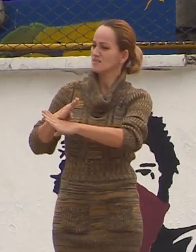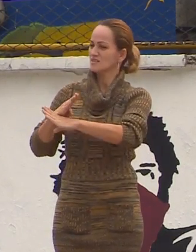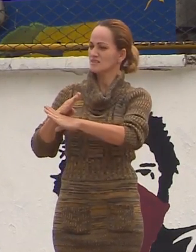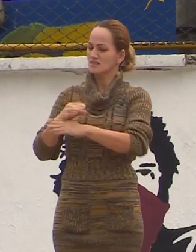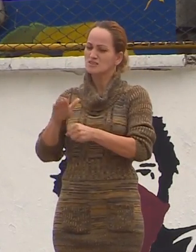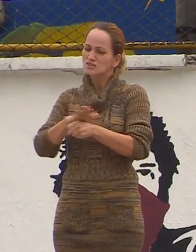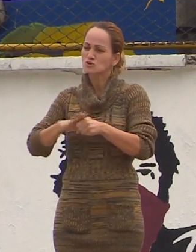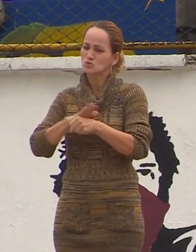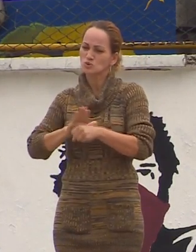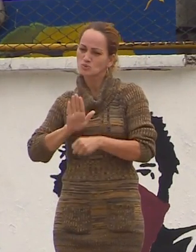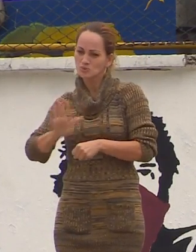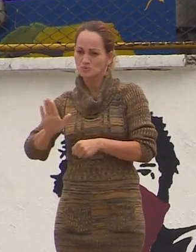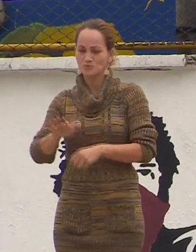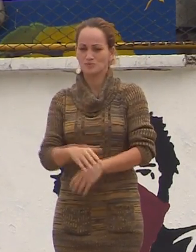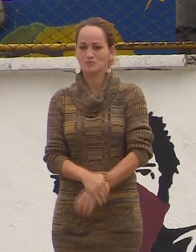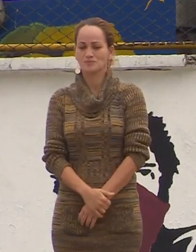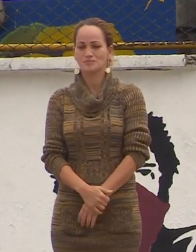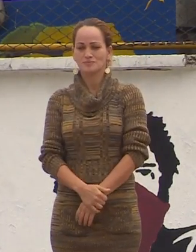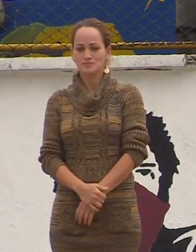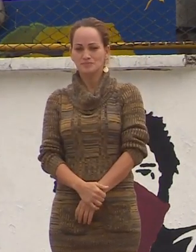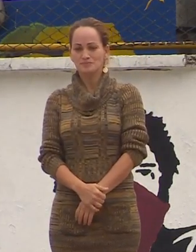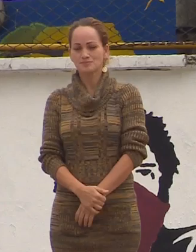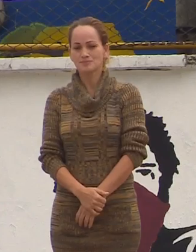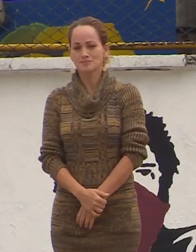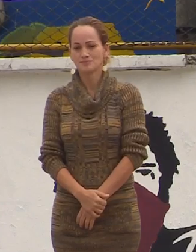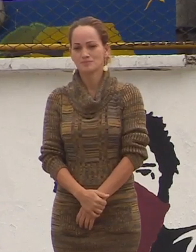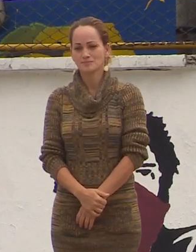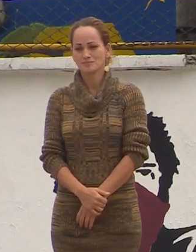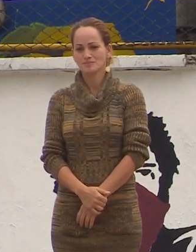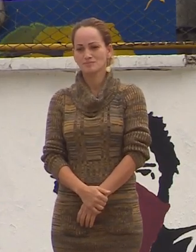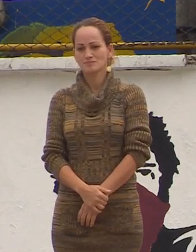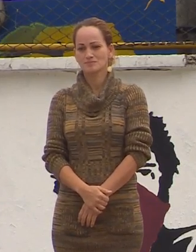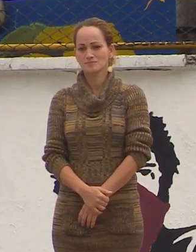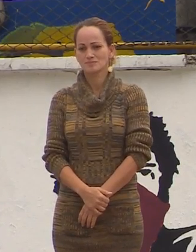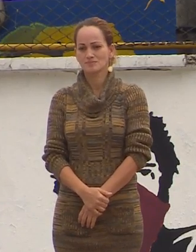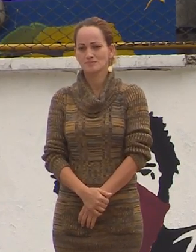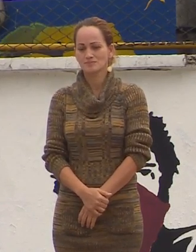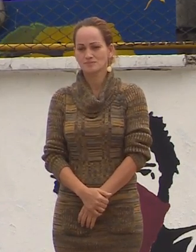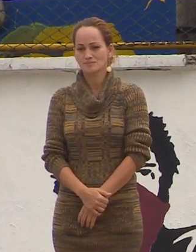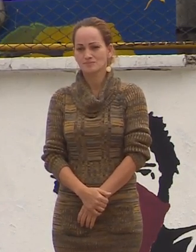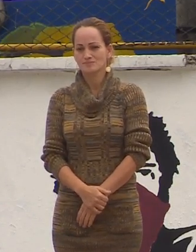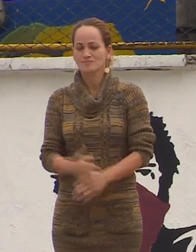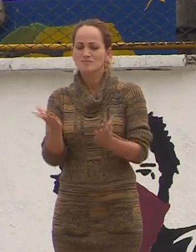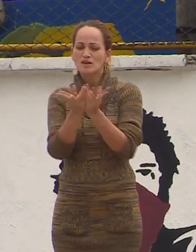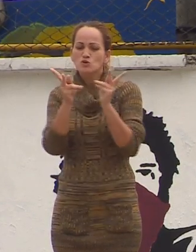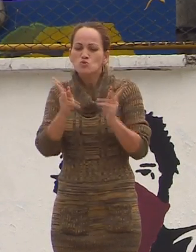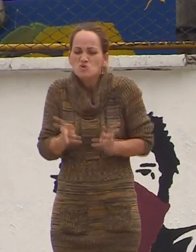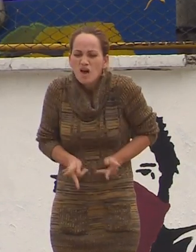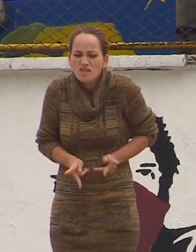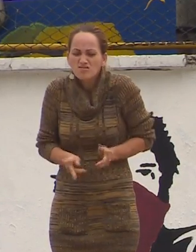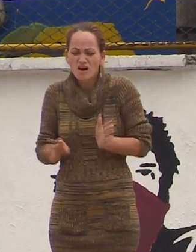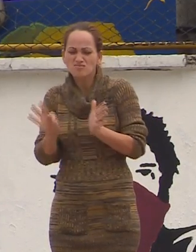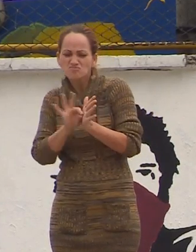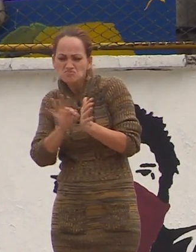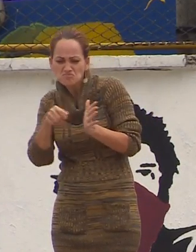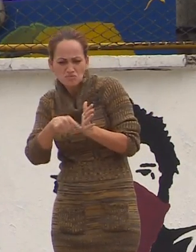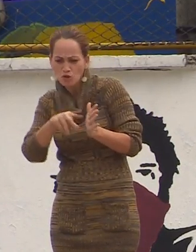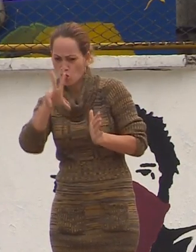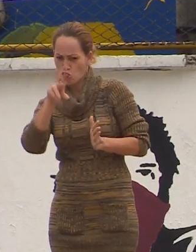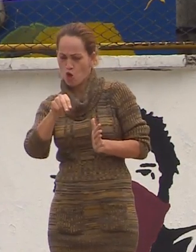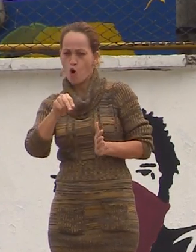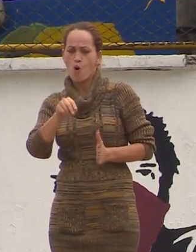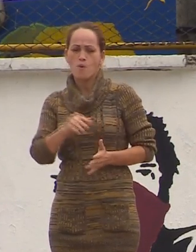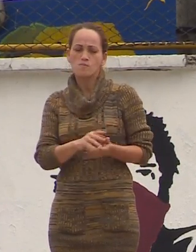ahínco. El estudiante debe trabarse, pero con los libros, con el